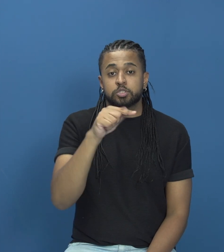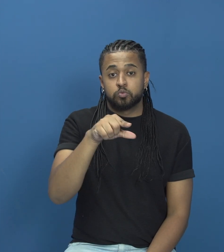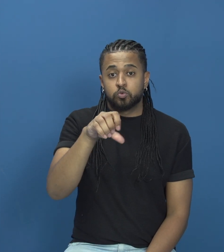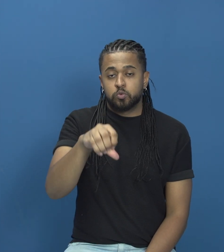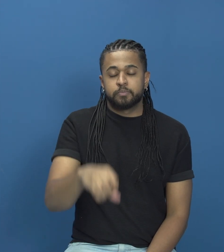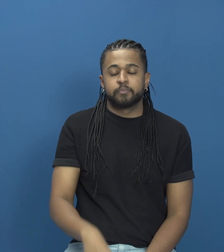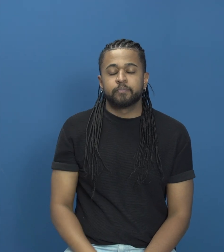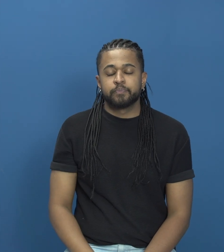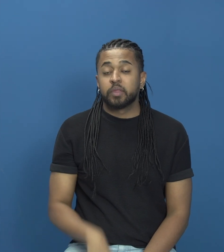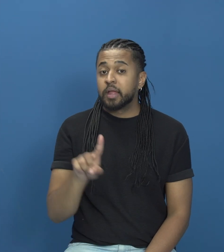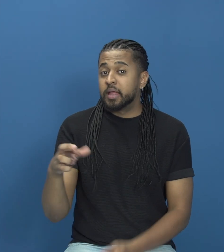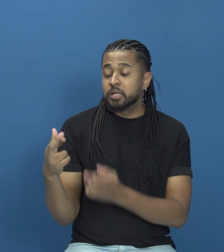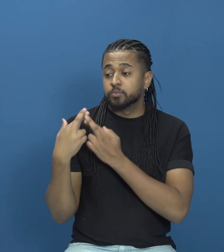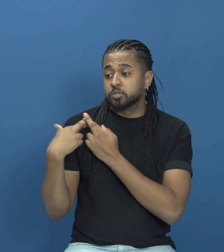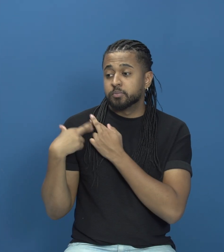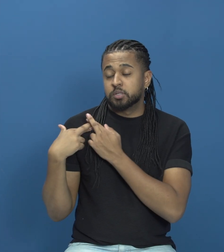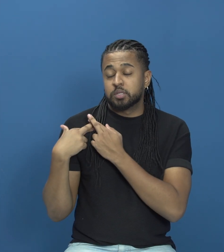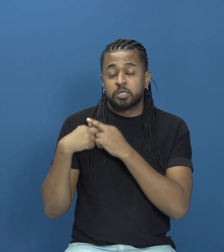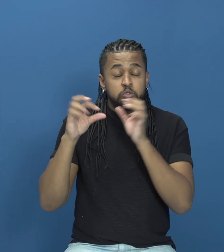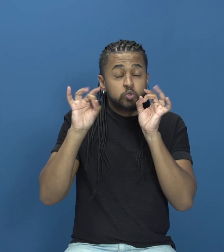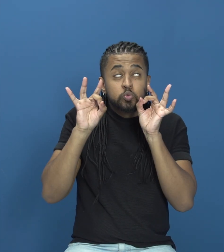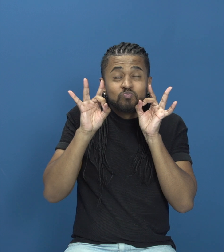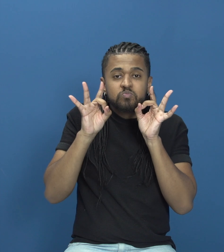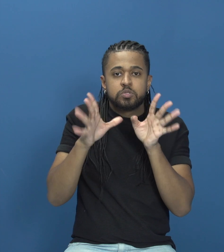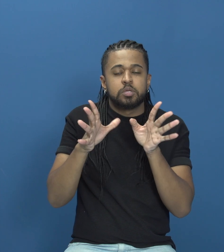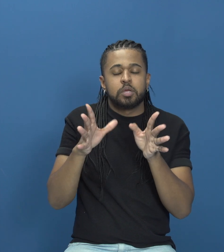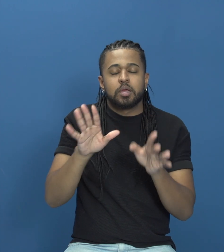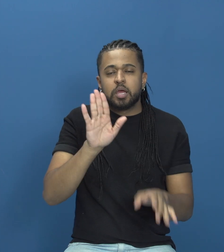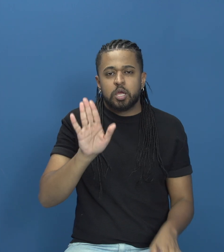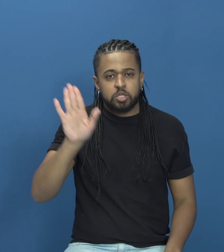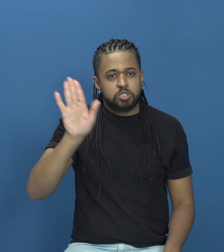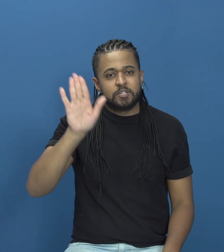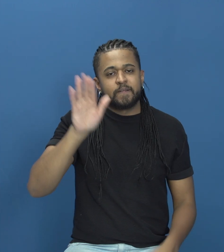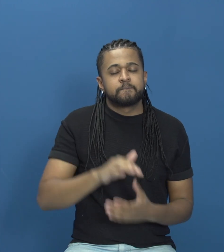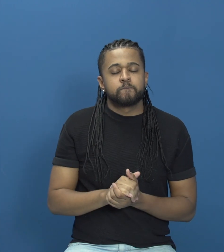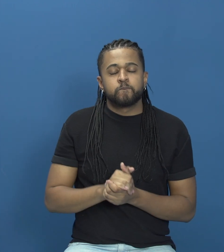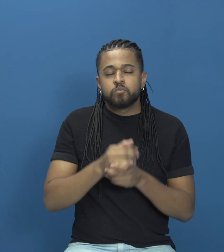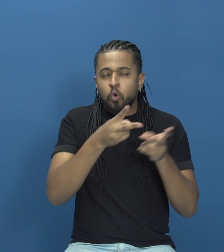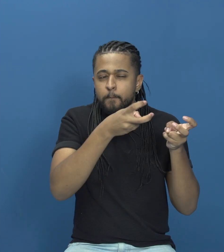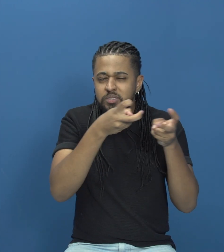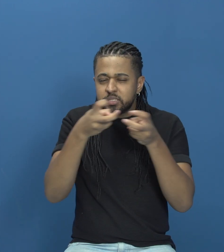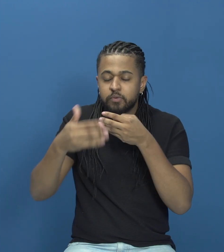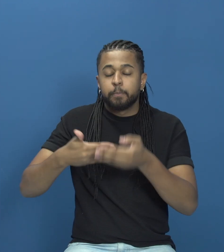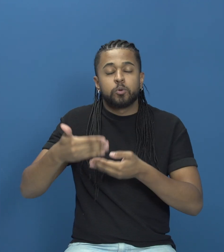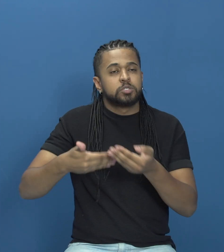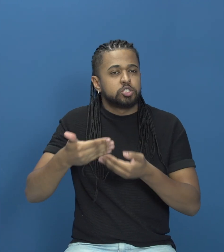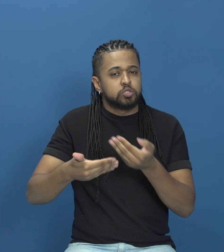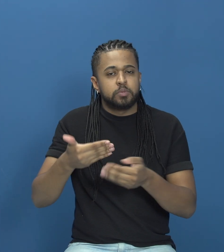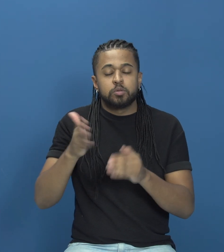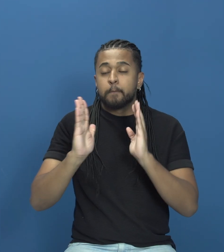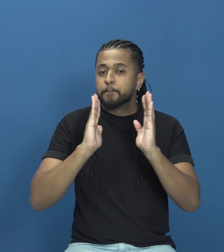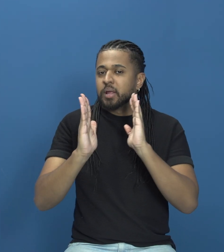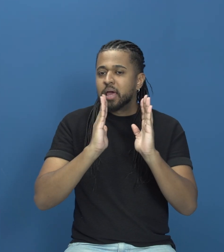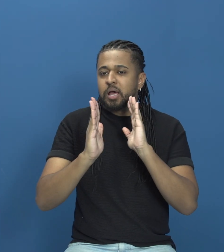7.9. É de responsabilidade exclusiva do candidato ou candidata a observância dos procedimentos e